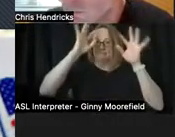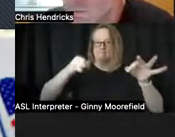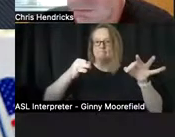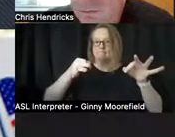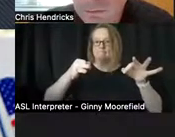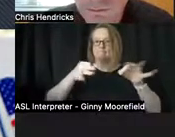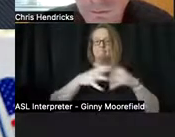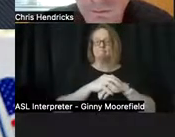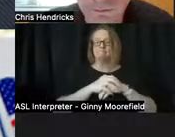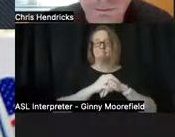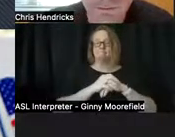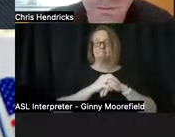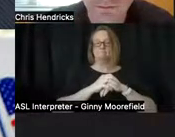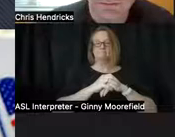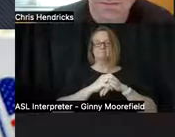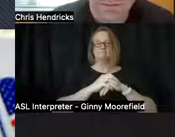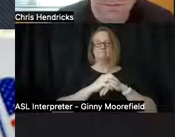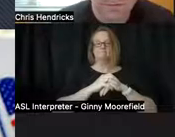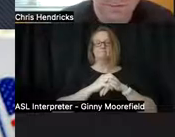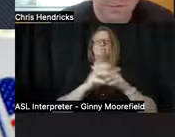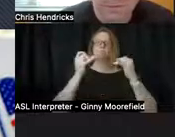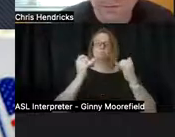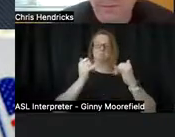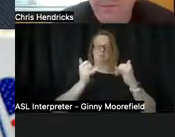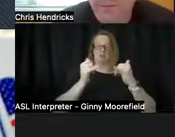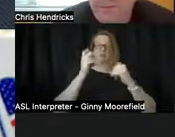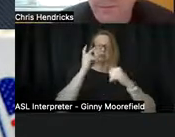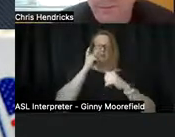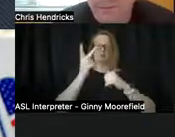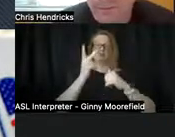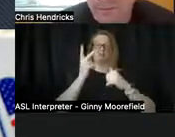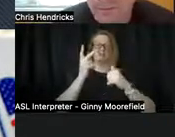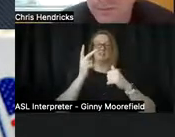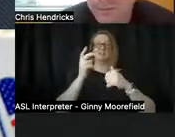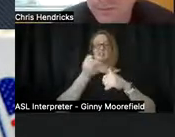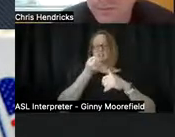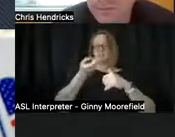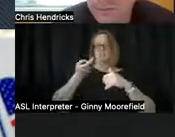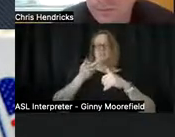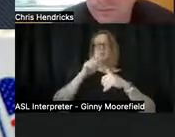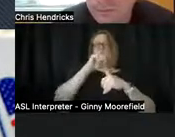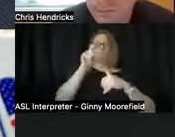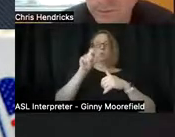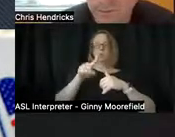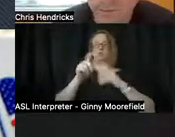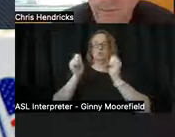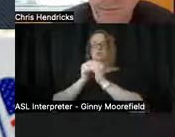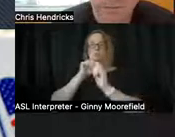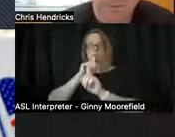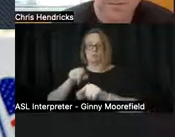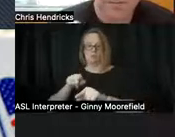decisiones en ese proceso de tomar decisiones entonces lo que vamos a ver a continuación es una serie de preguntas y de respuestas